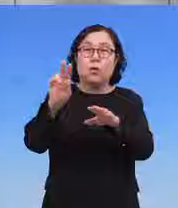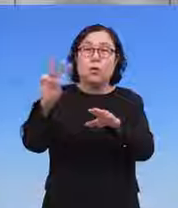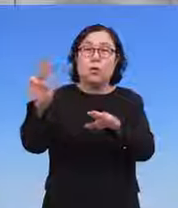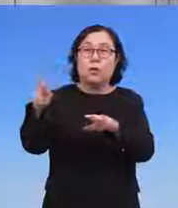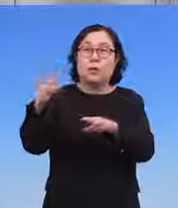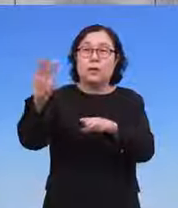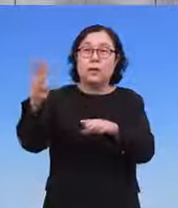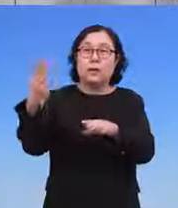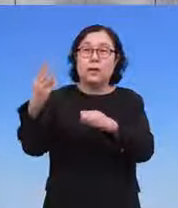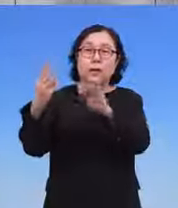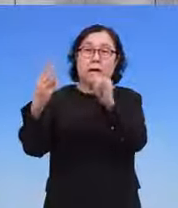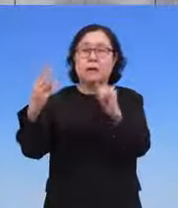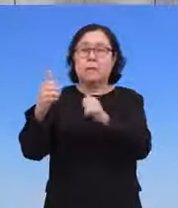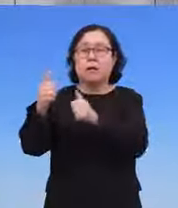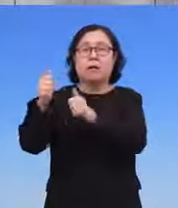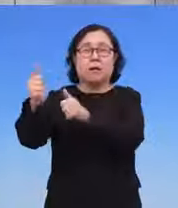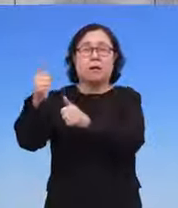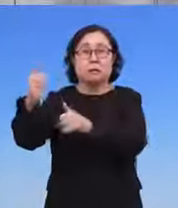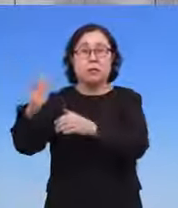따라가는데,